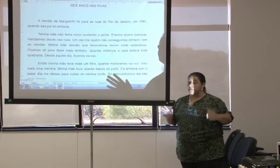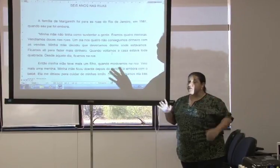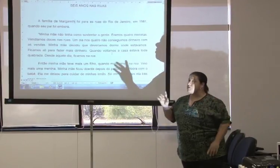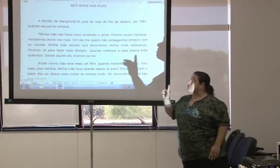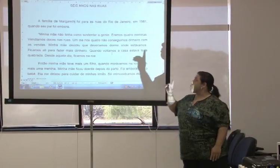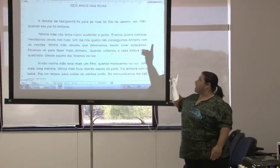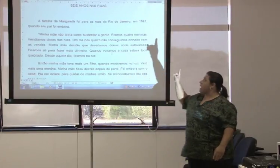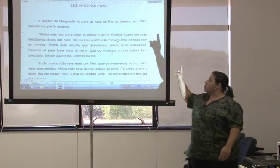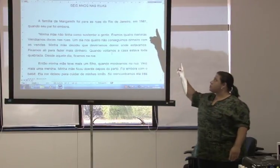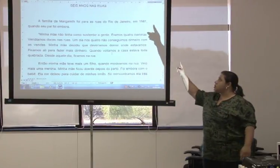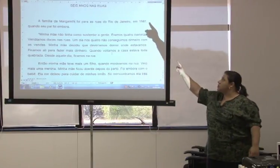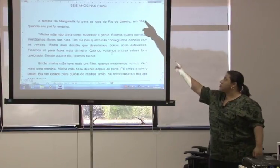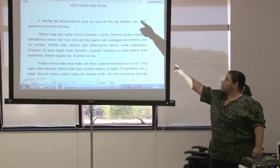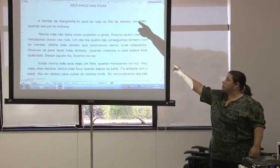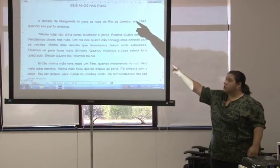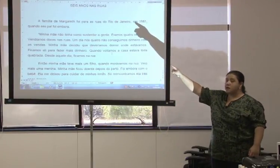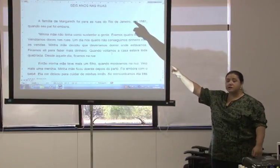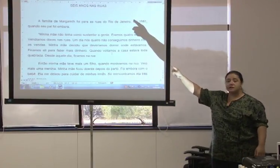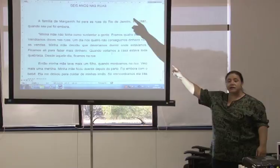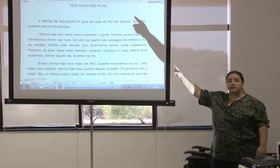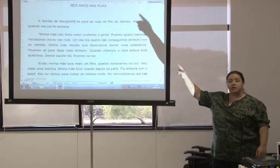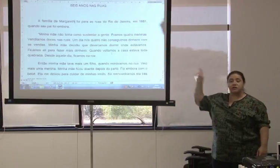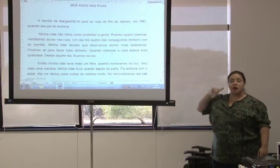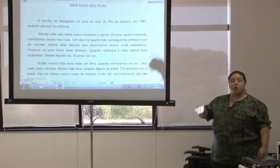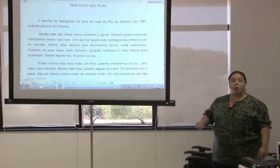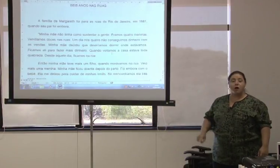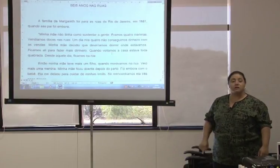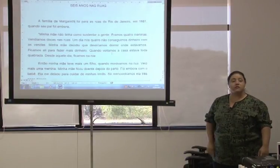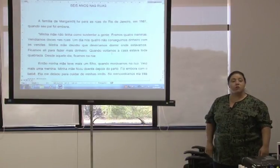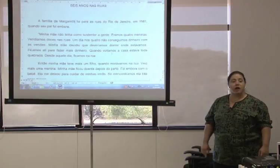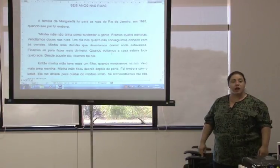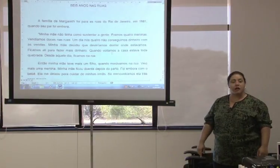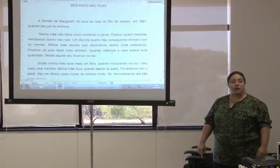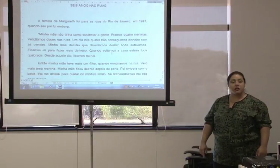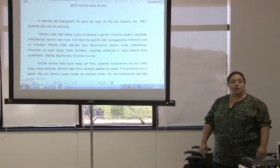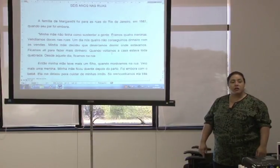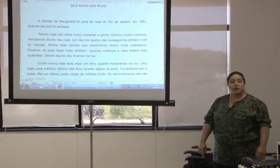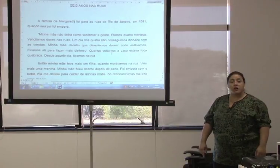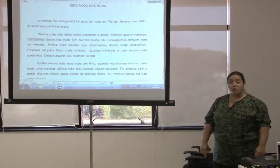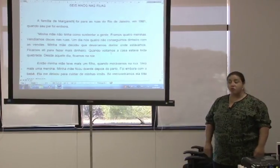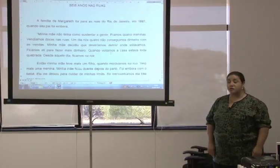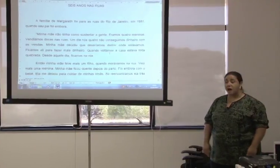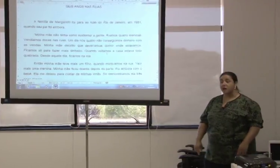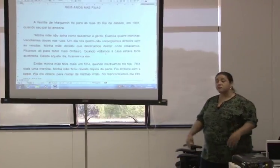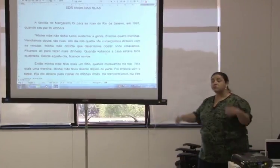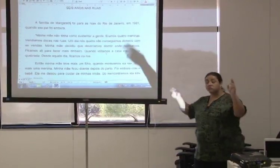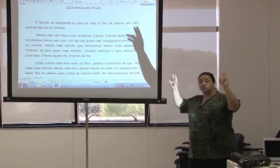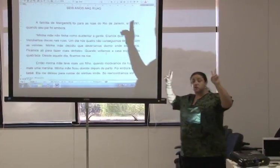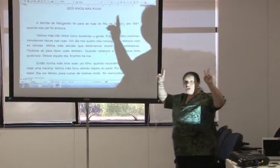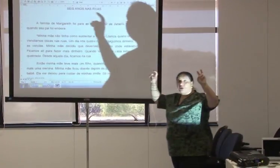Então, se eu pegar o título, 6 anos na rua, são o quê? Eu vou usar